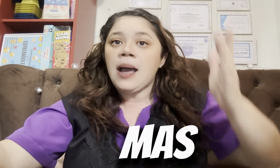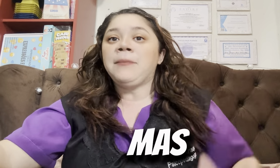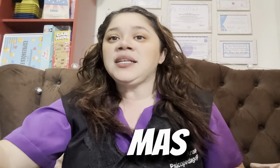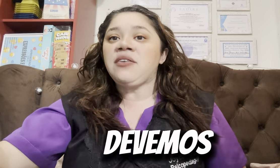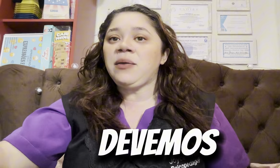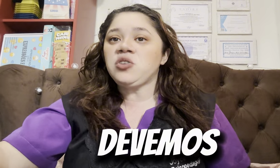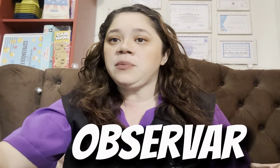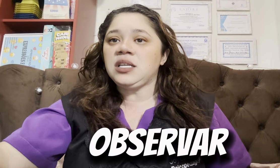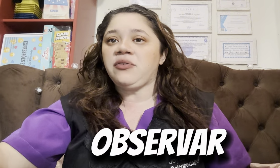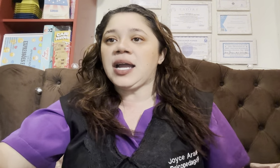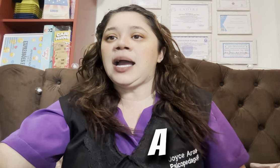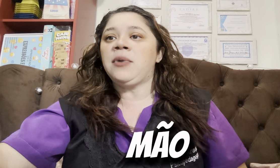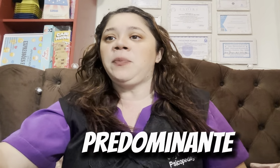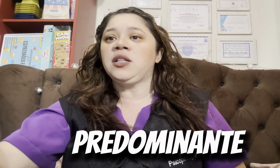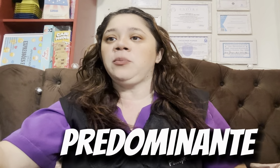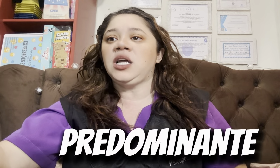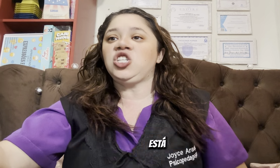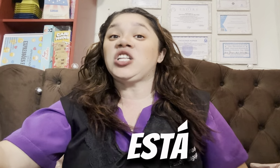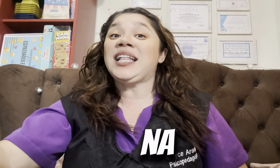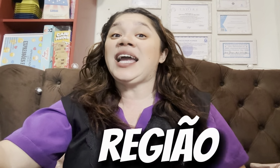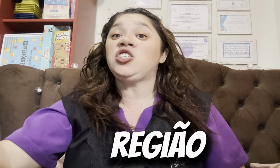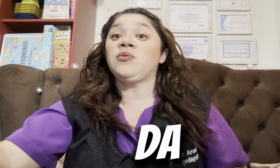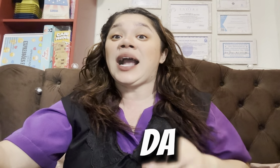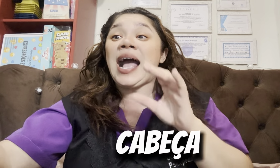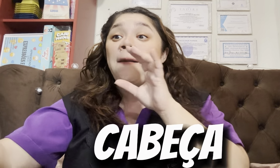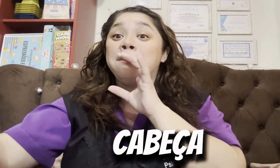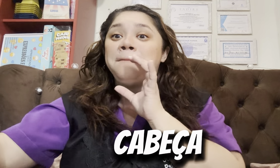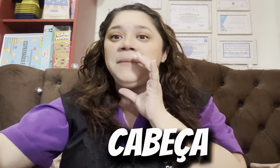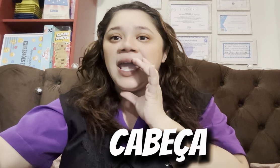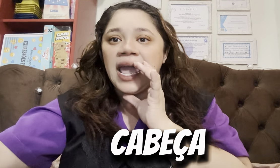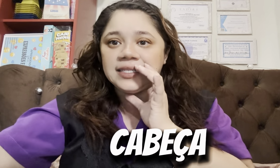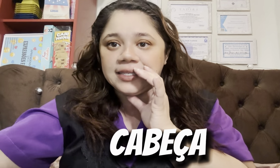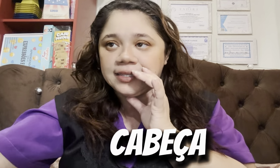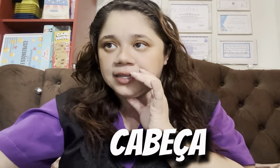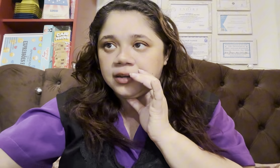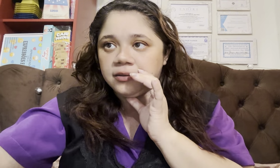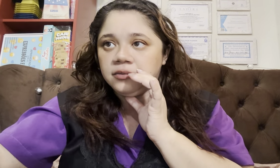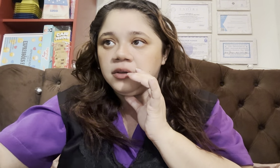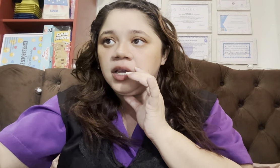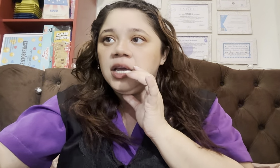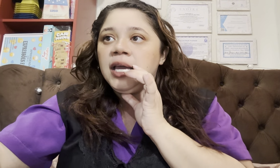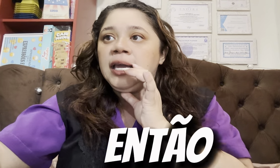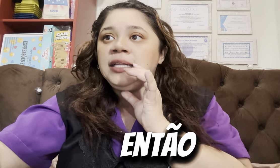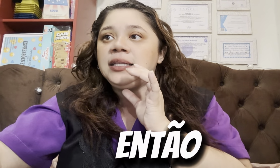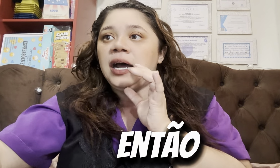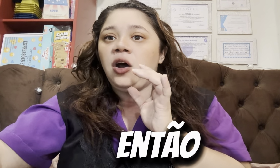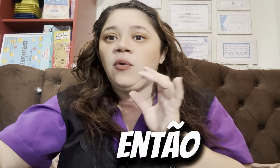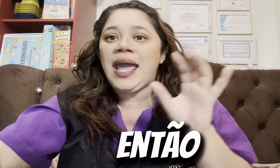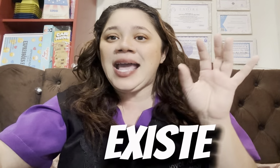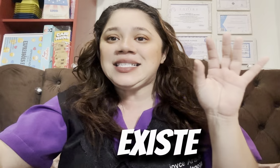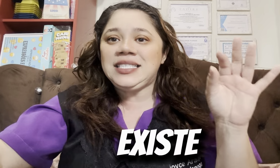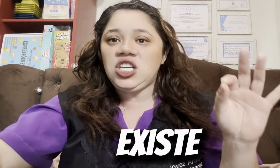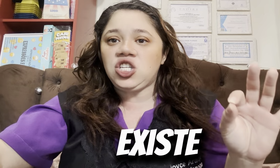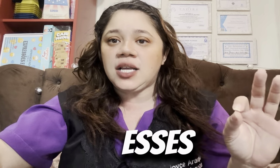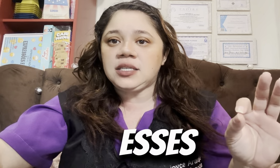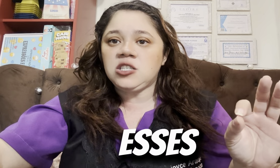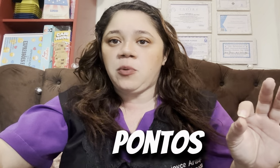Mas devemos observar que a mão predominante está na região da cabeça. Então, existem esses pontos